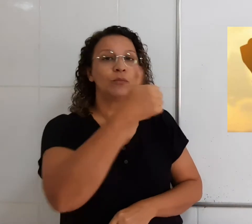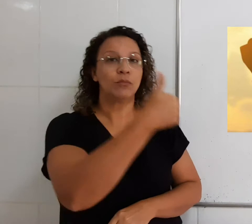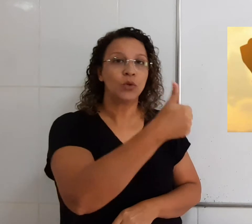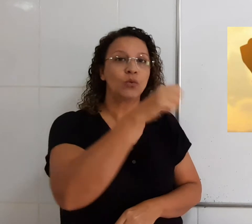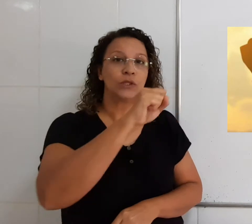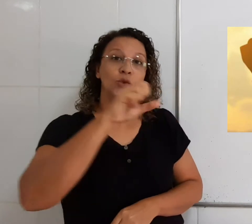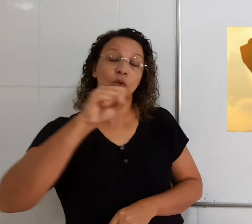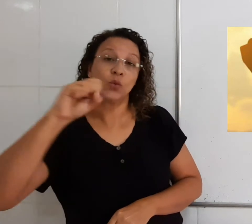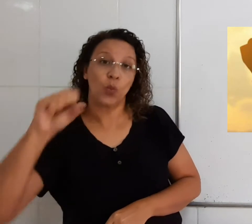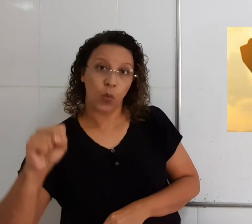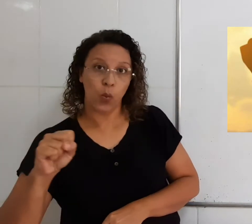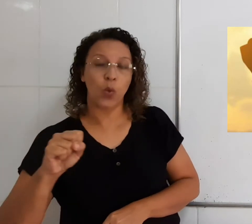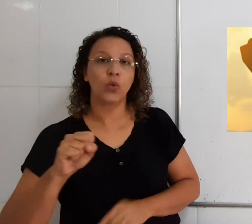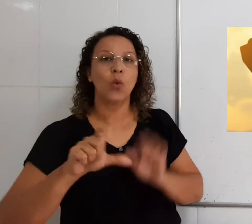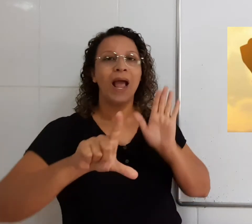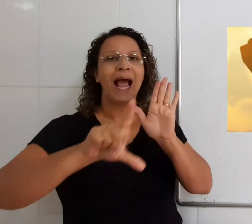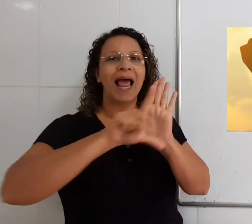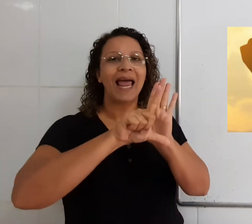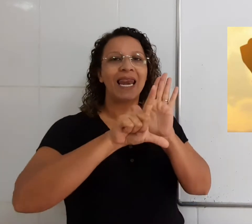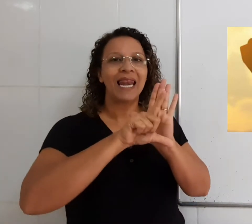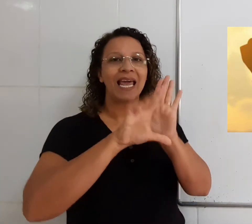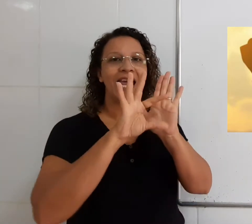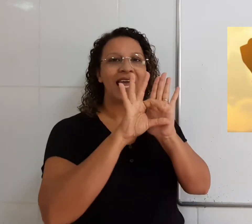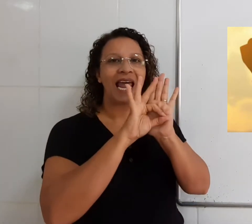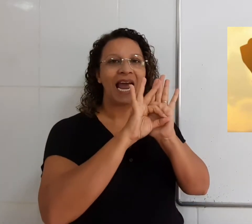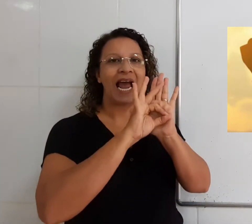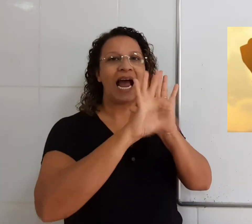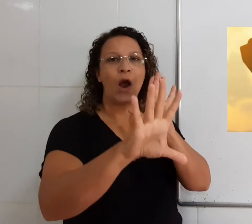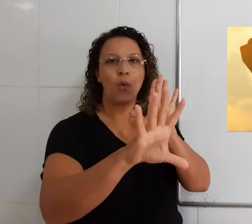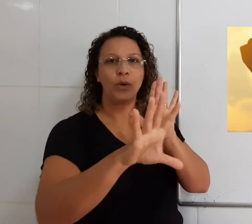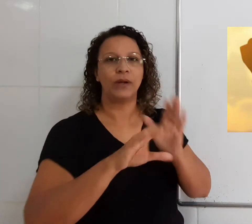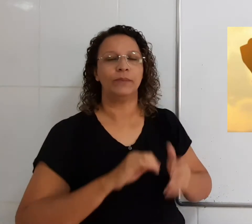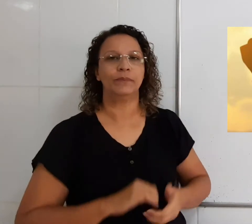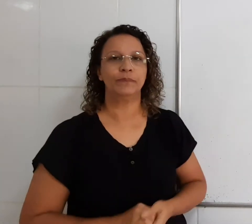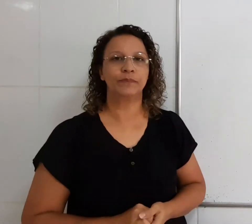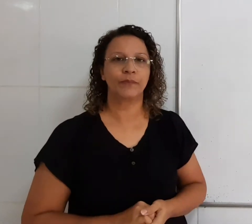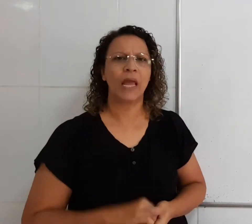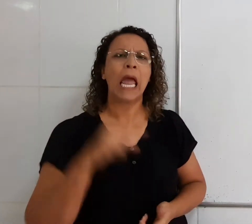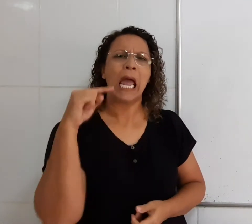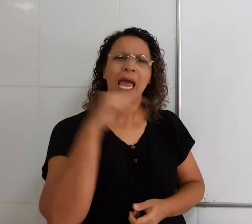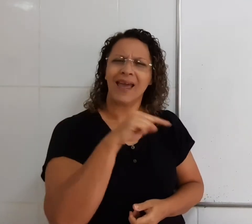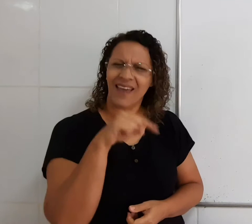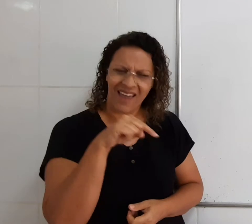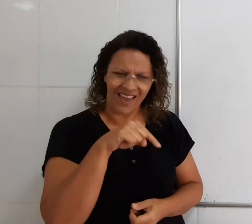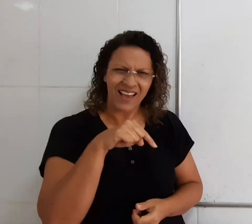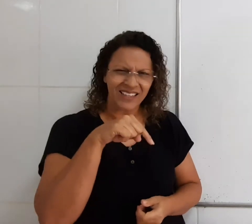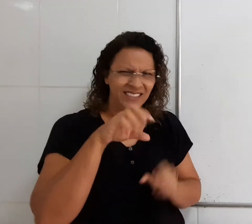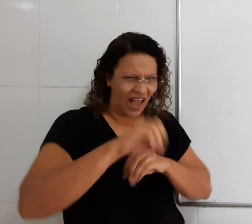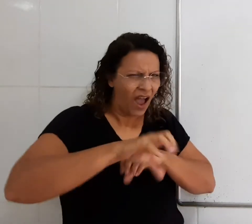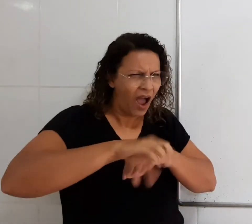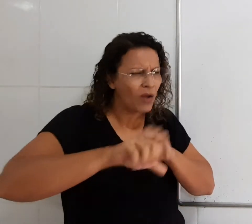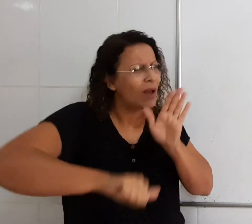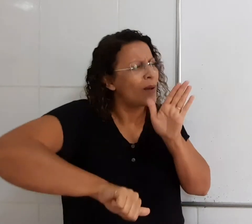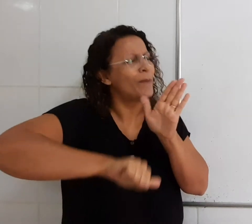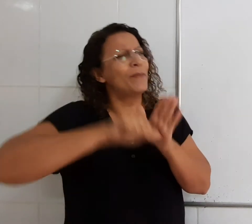1888, com a Lei Áurea. Essa foi a primeira aula sobre a escravidão no